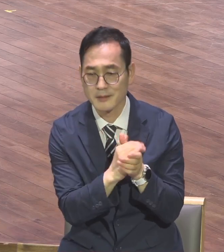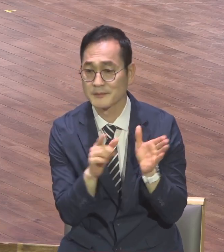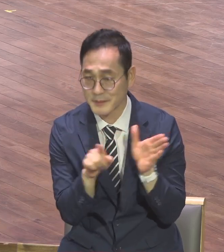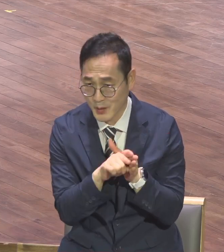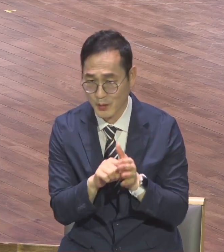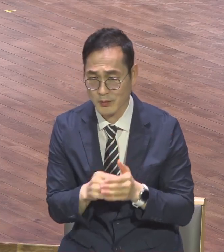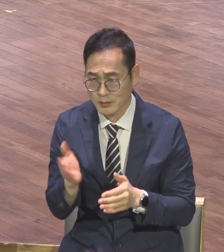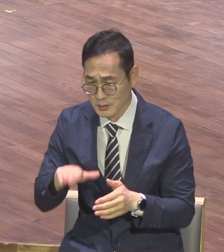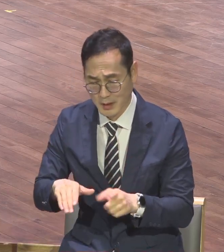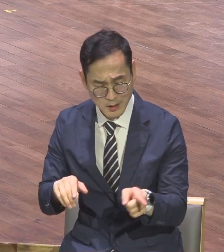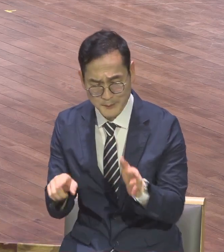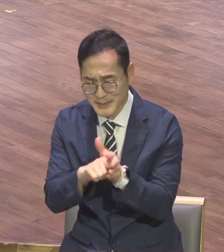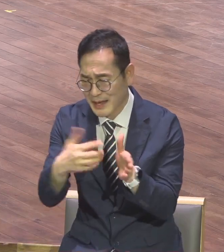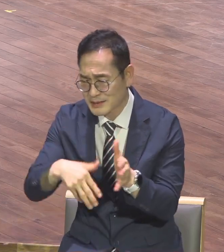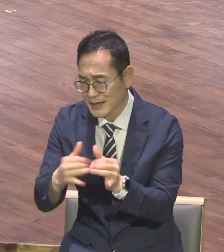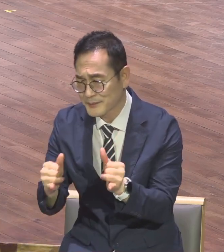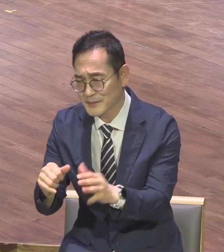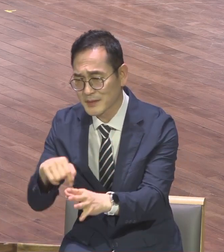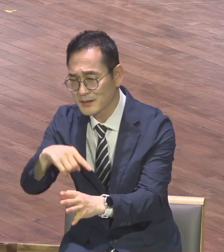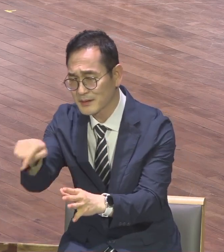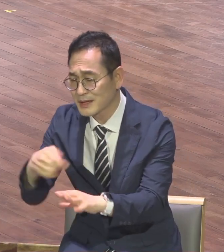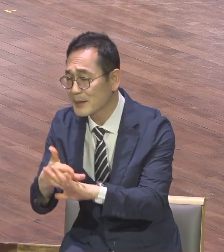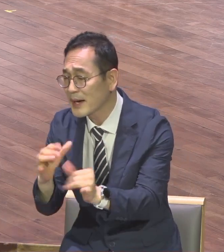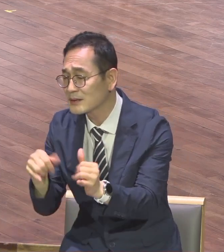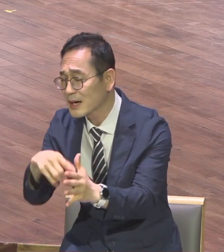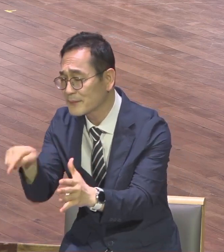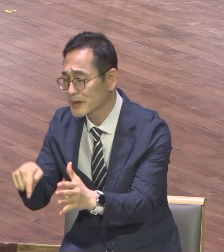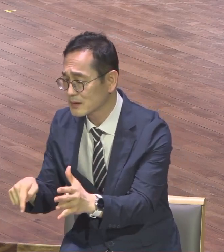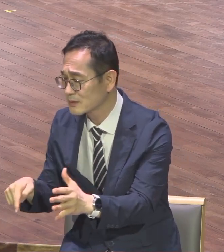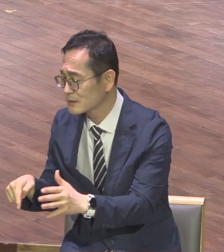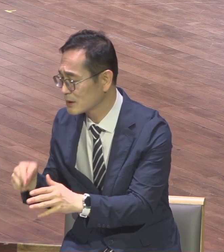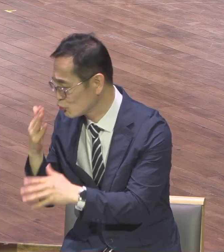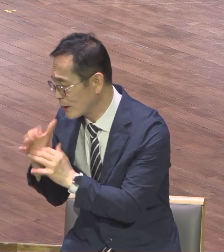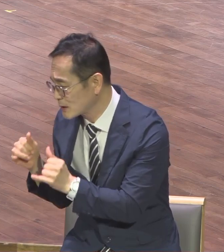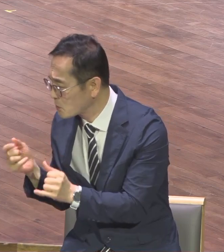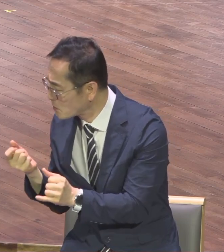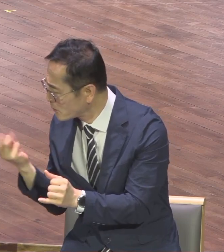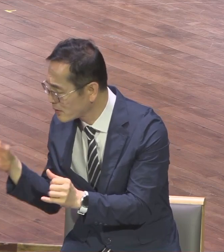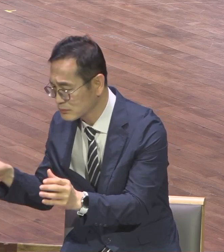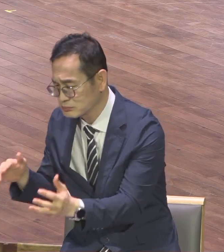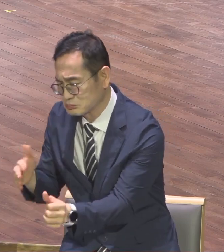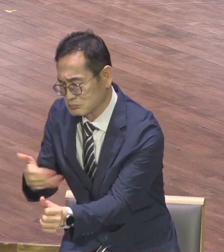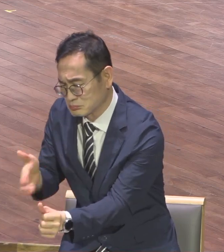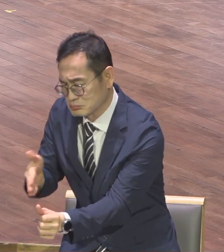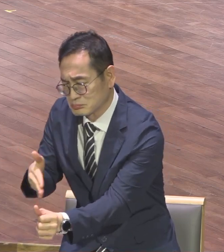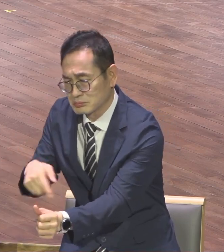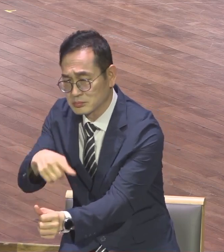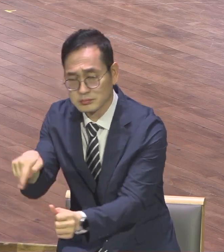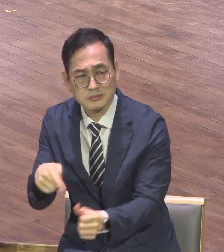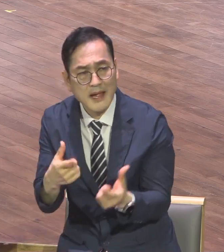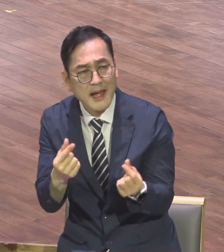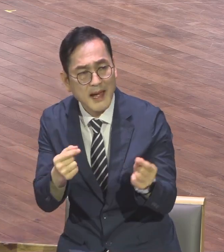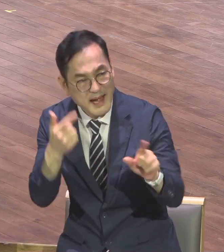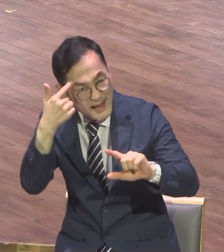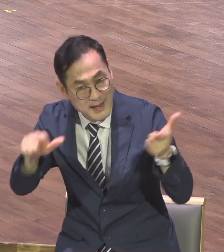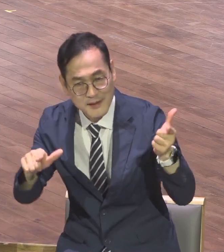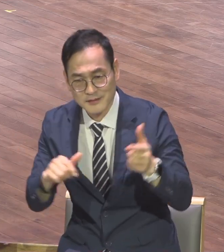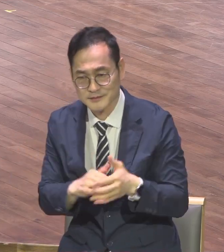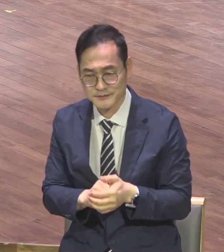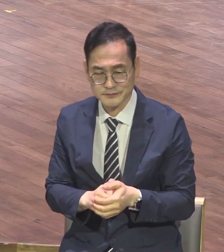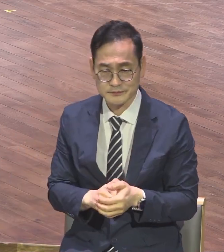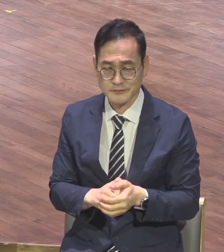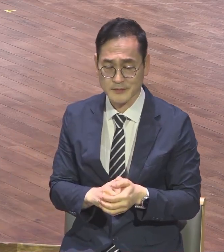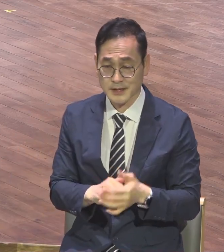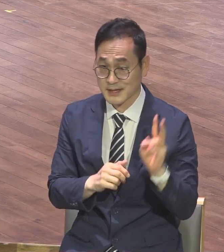마음을 선동하여 형제들에게 악감을 품게 하거늘 두 사도가 오래 있어 주를 힘입어 담대히 말하니 주께서 그들의 손으로